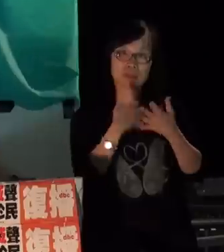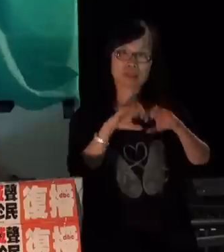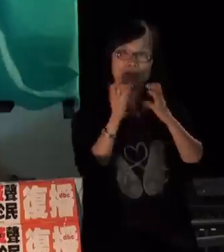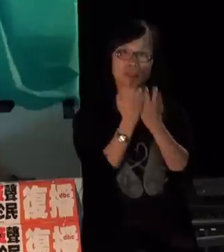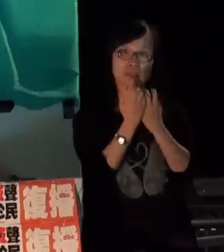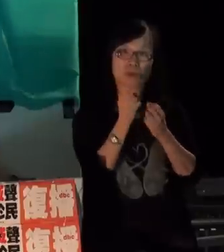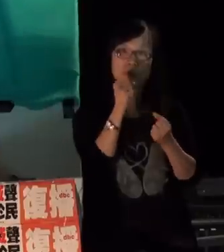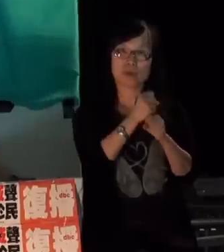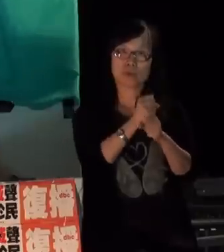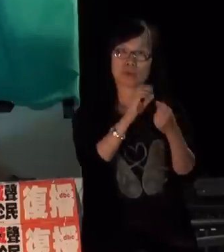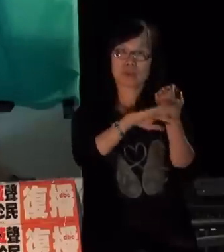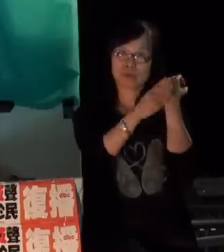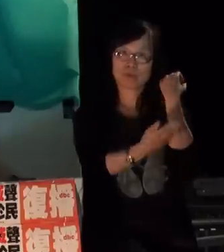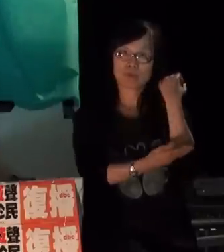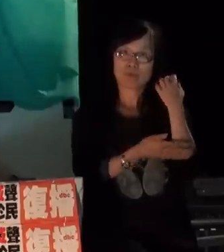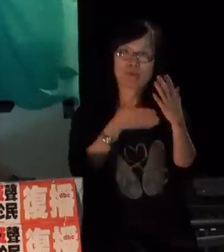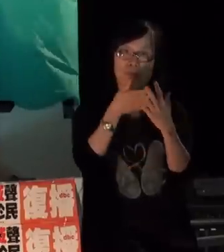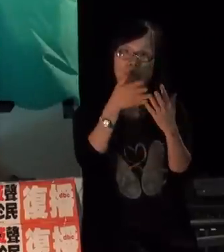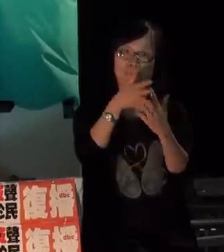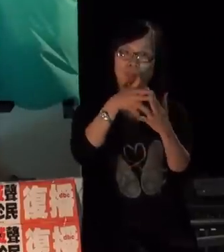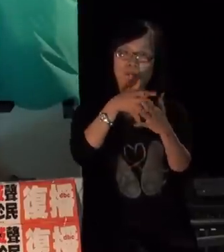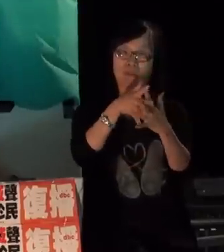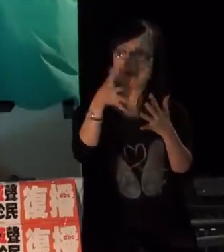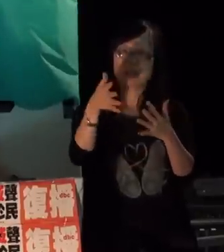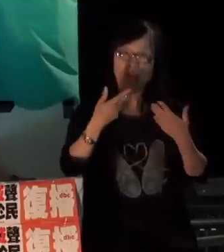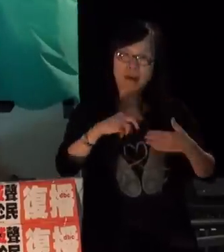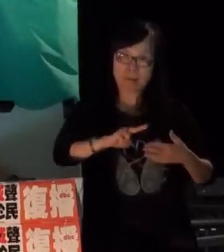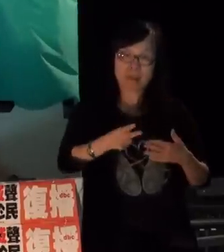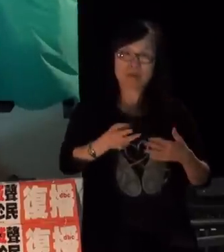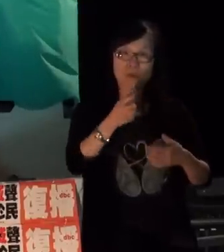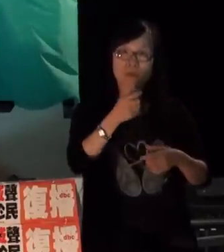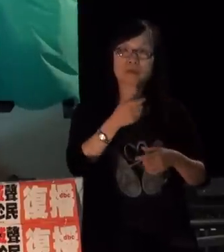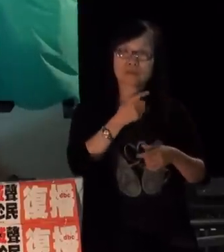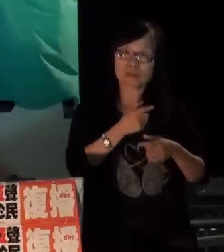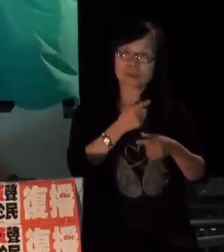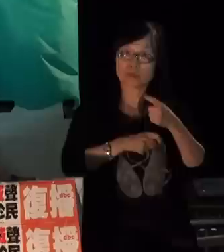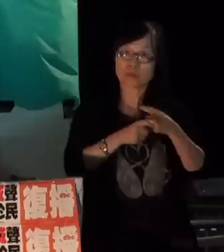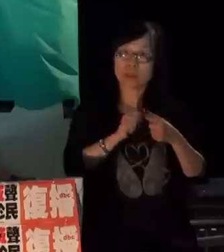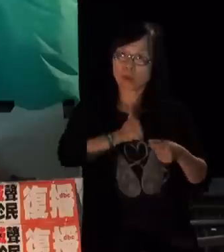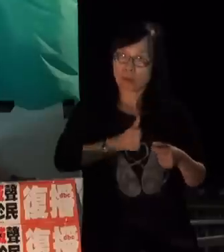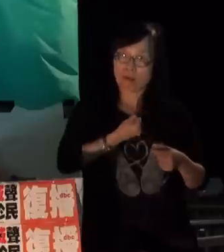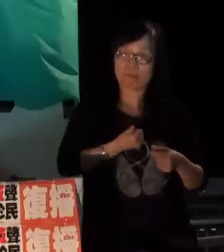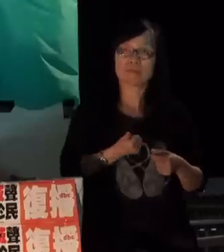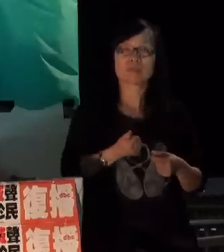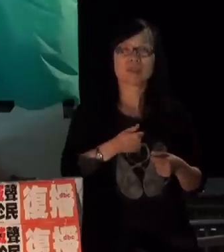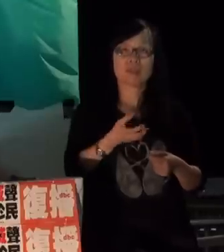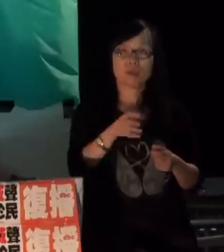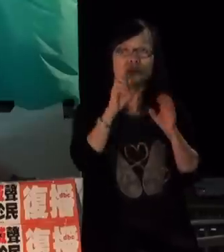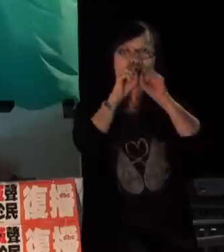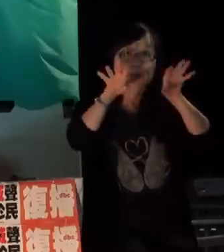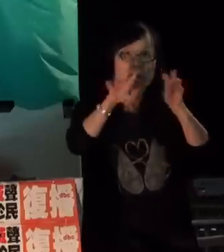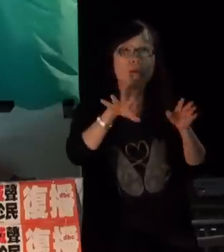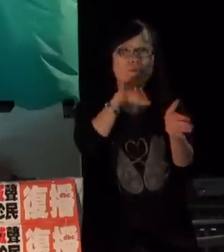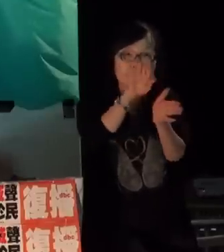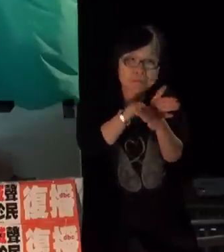係話一個醫生，佢一變咗個商人，咁就用啲廣告呃啲。